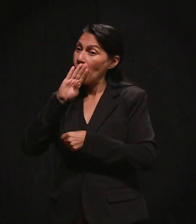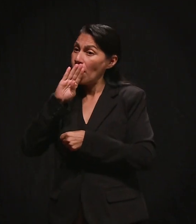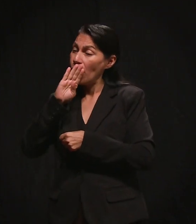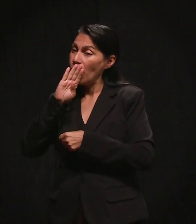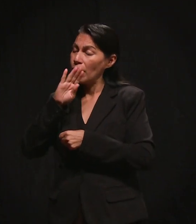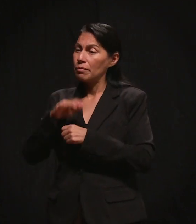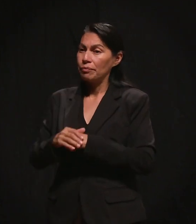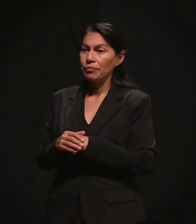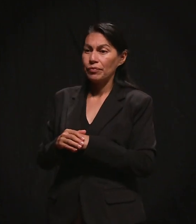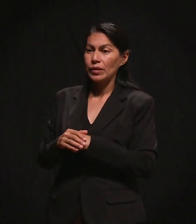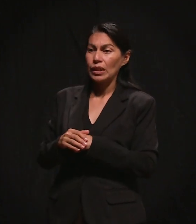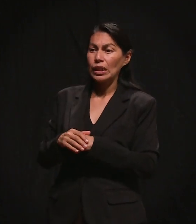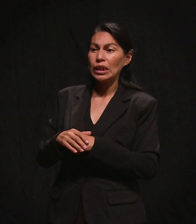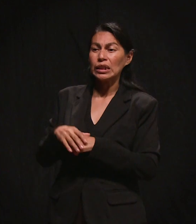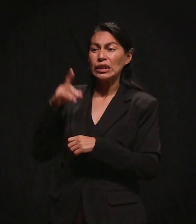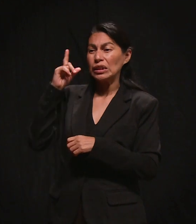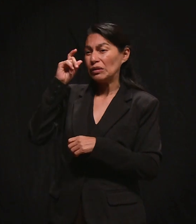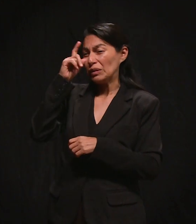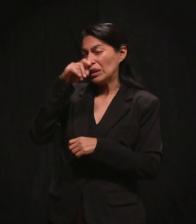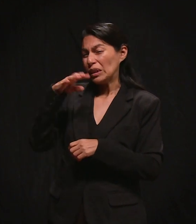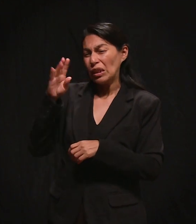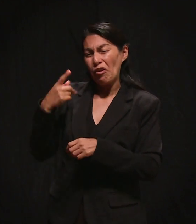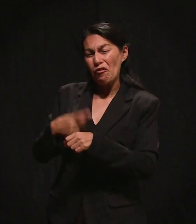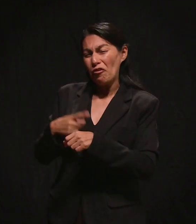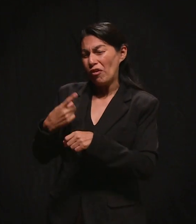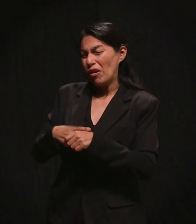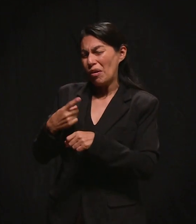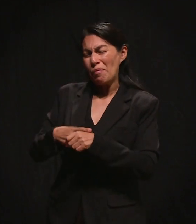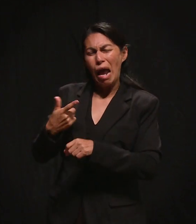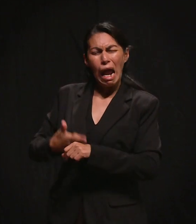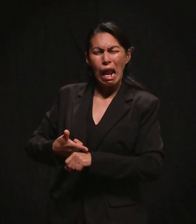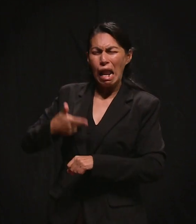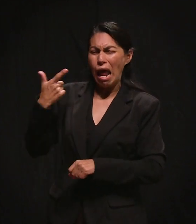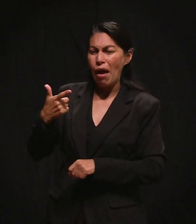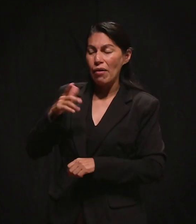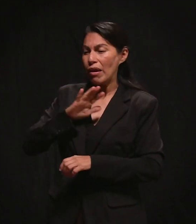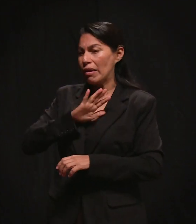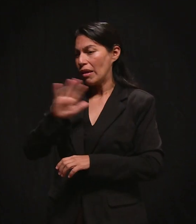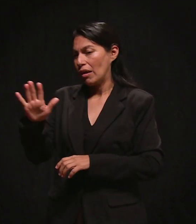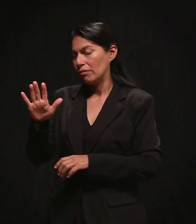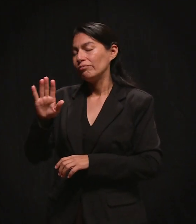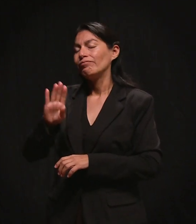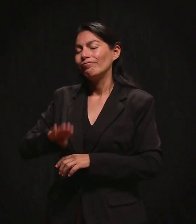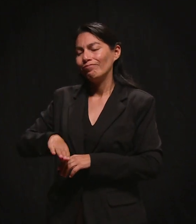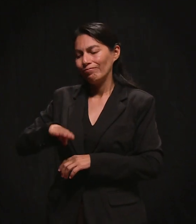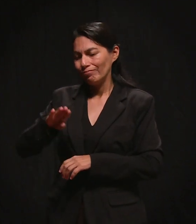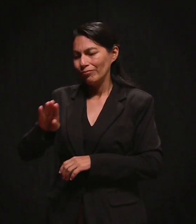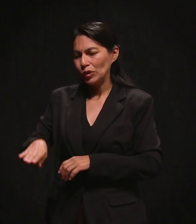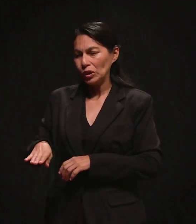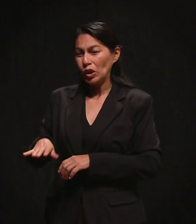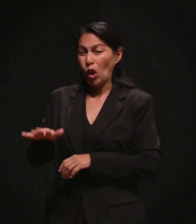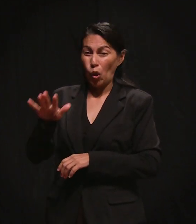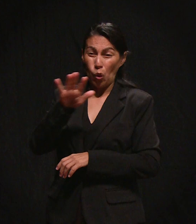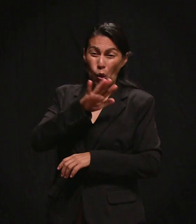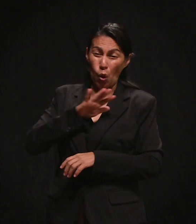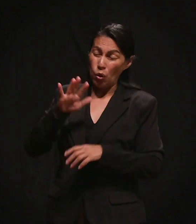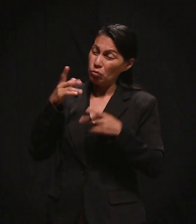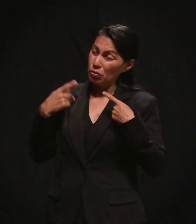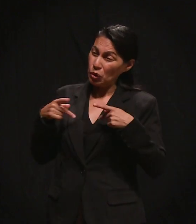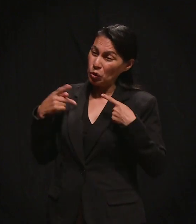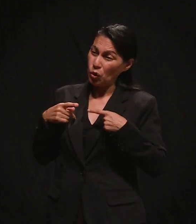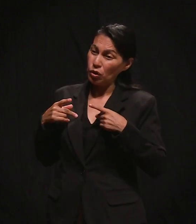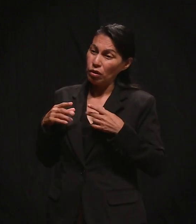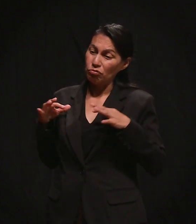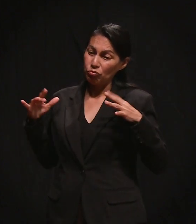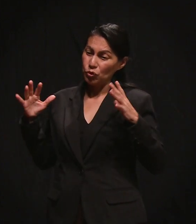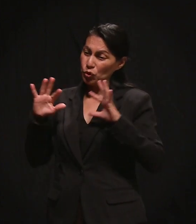puede hacer nada. Así que toda la familia reunida, todos mis tíos, primos, mi papá y nosotros, pues estábamos ahí en la casa de la